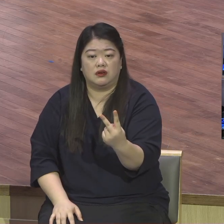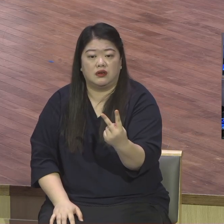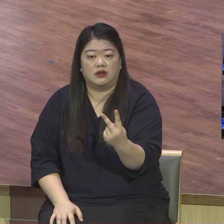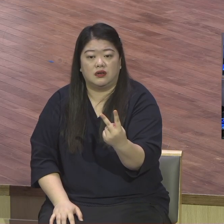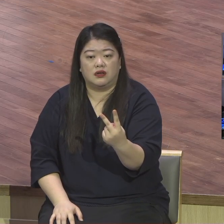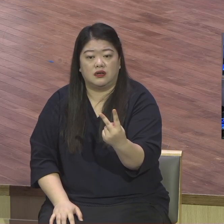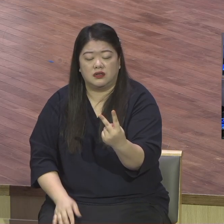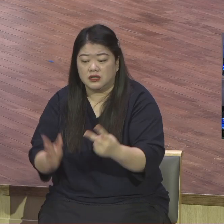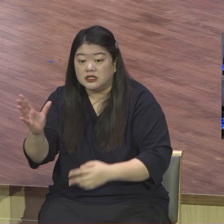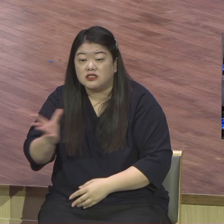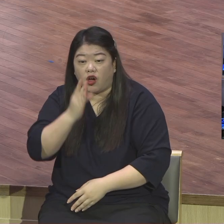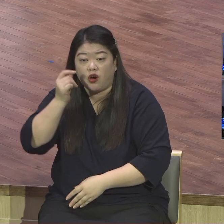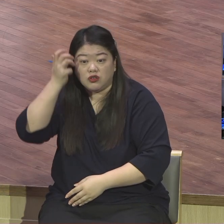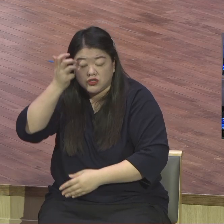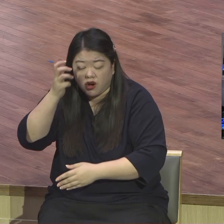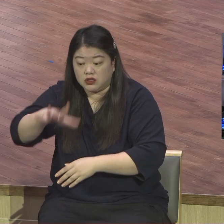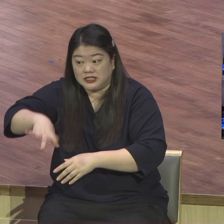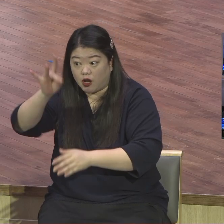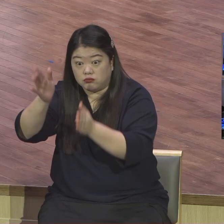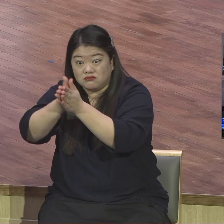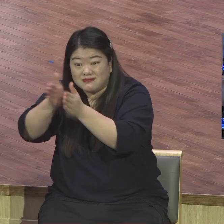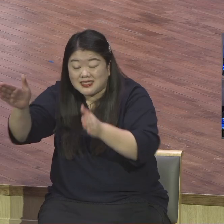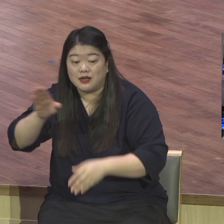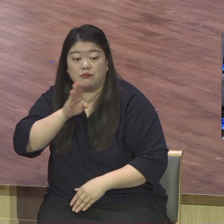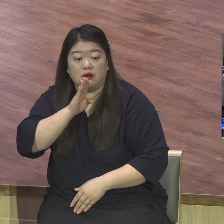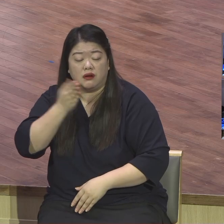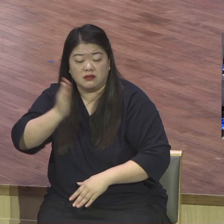성령으로 시작했다가 이제는 육체로 마치겠느냐?